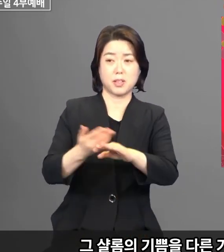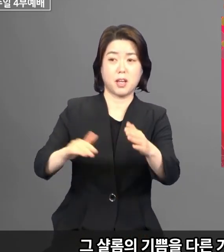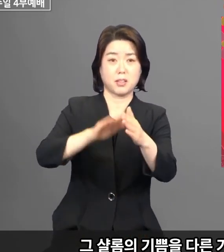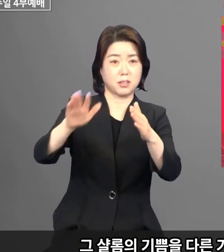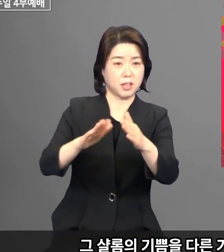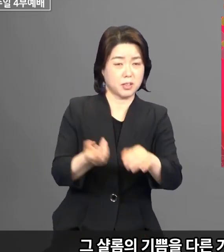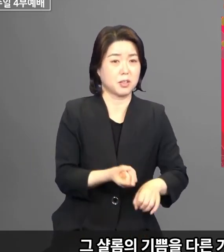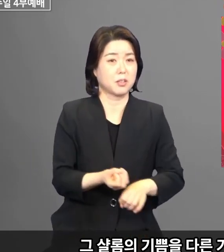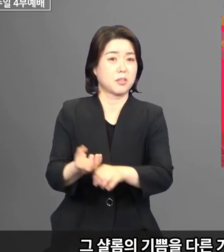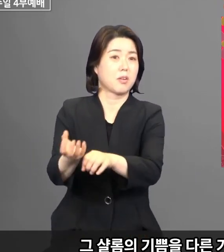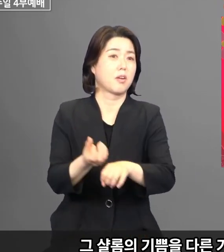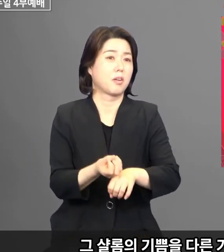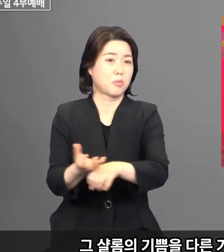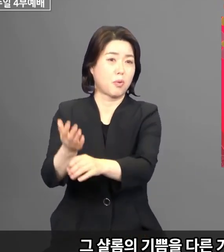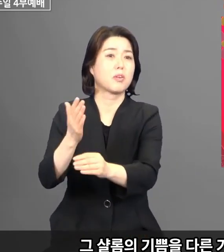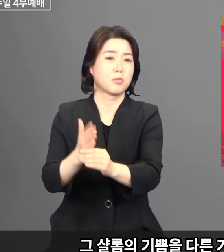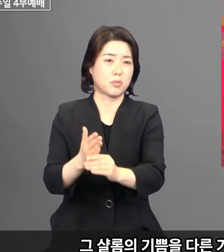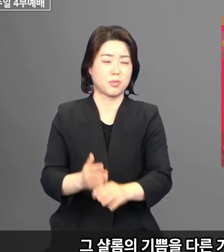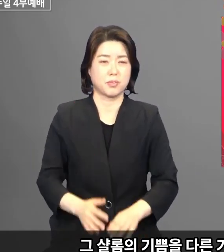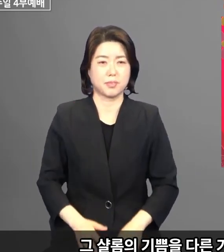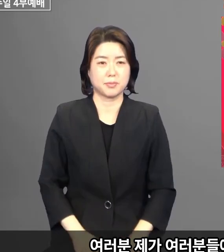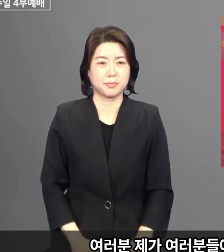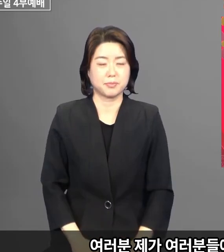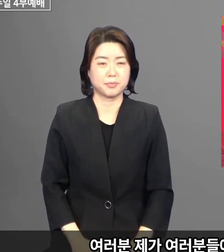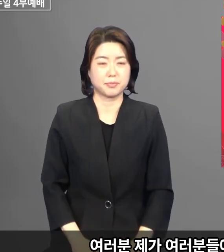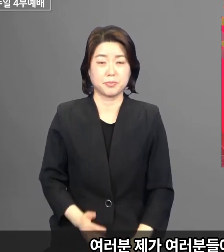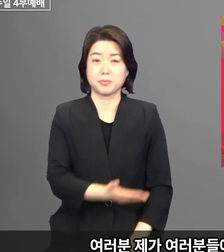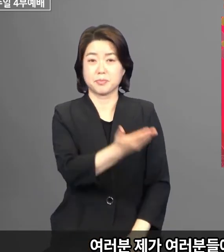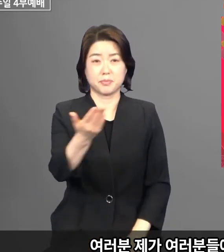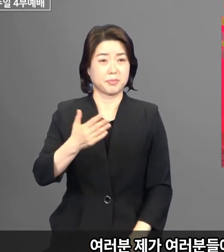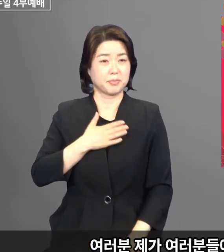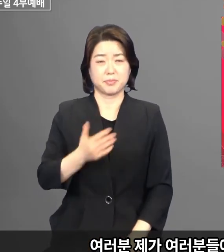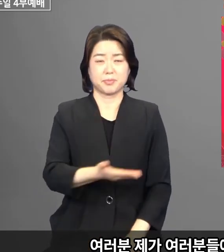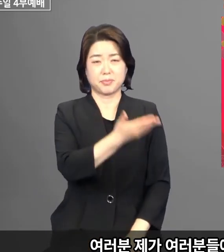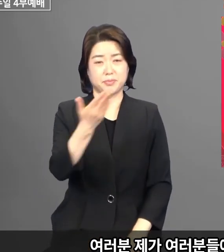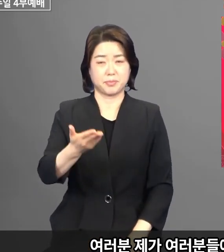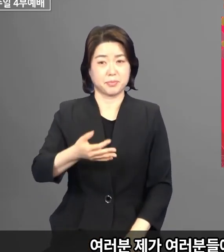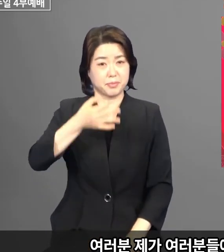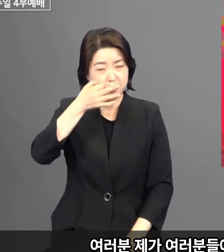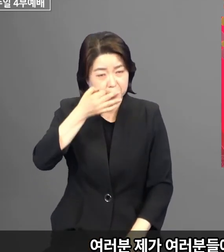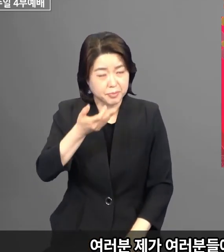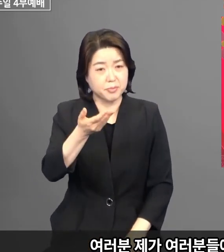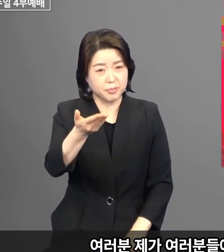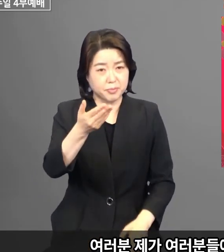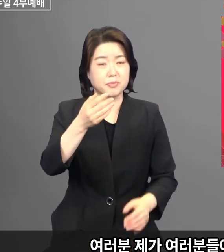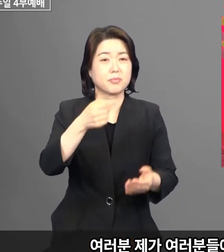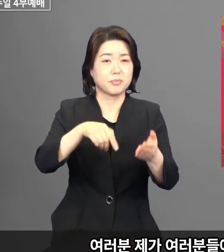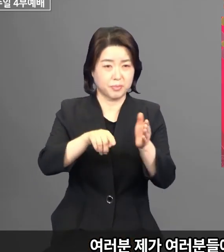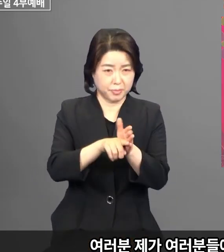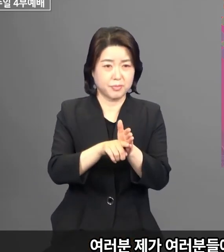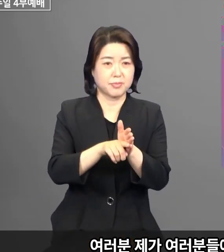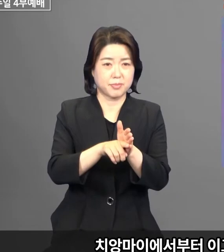가정에게 전하고 있습니다. 여러분, 제가 여러분들에게 보여드리기 위해서